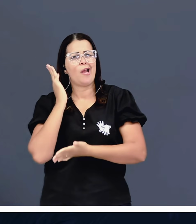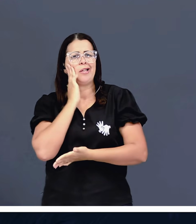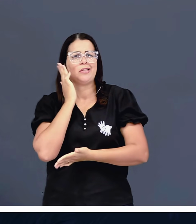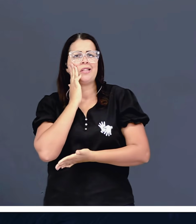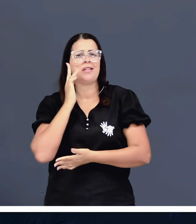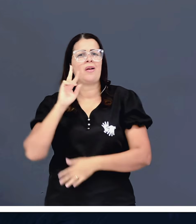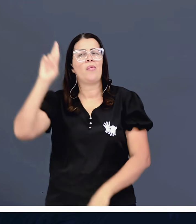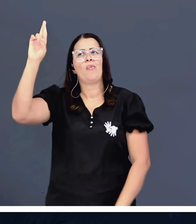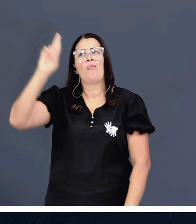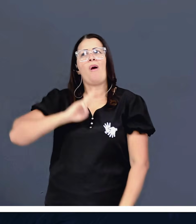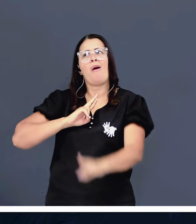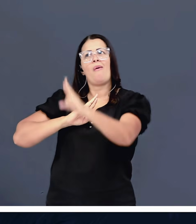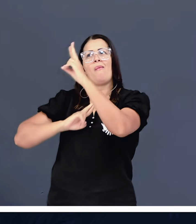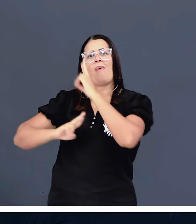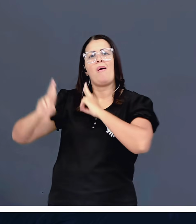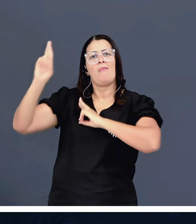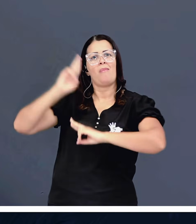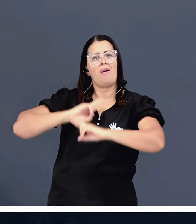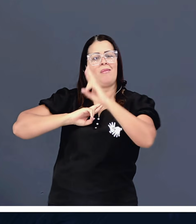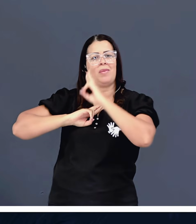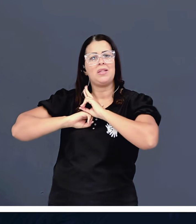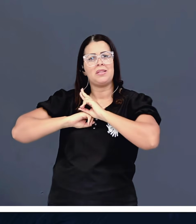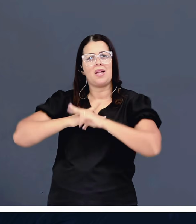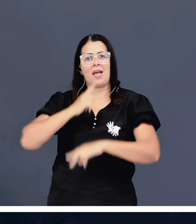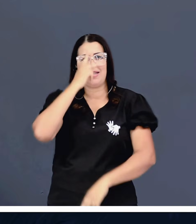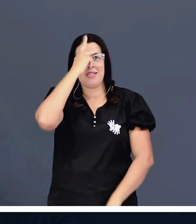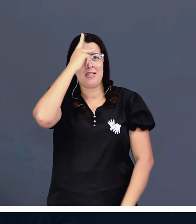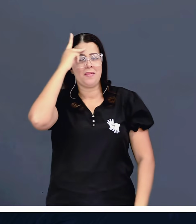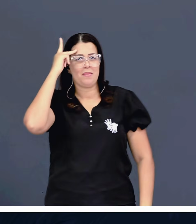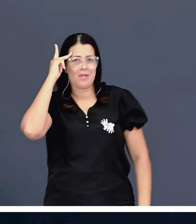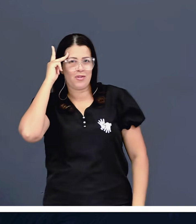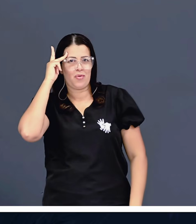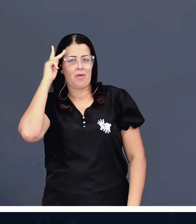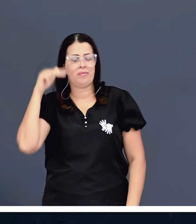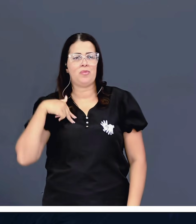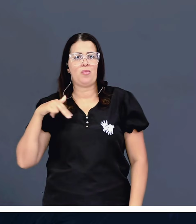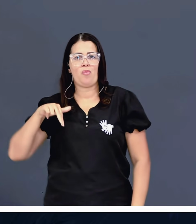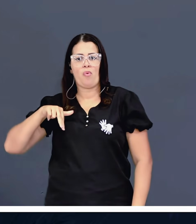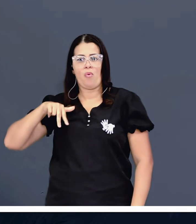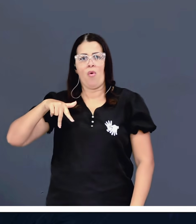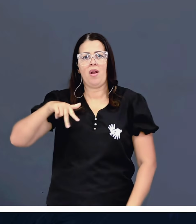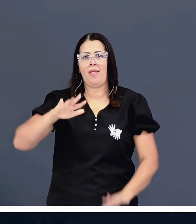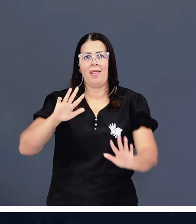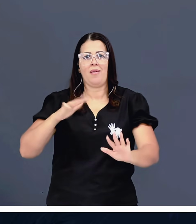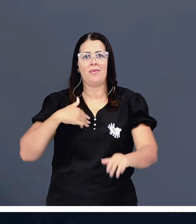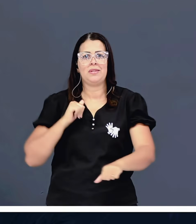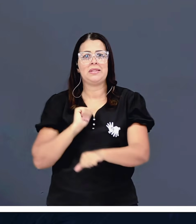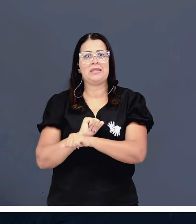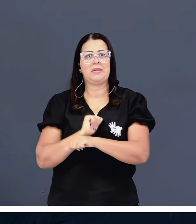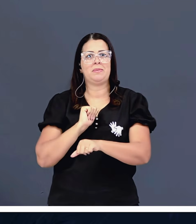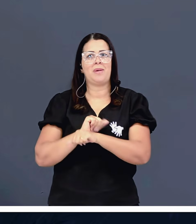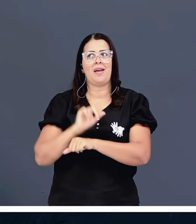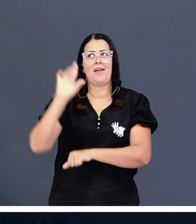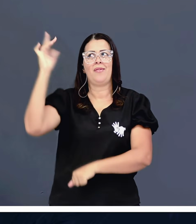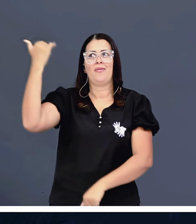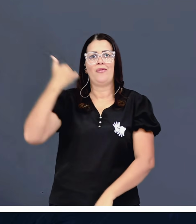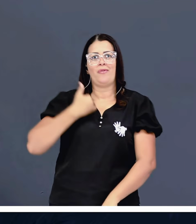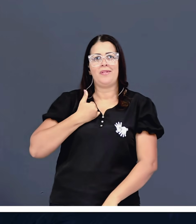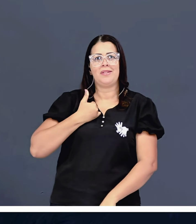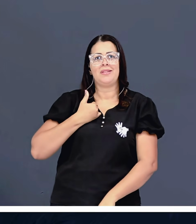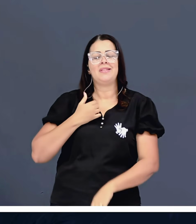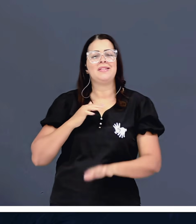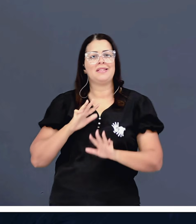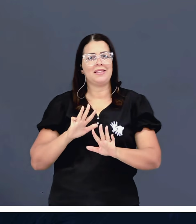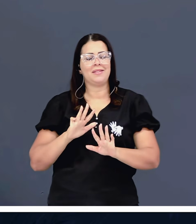o recado nas entrelinhas. Então essa pessoa nunca dá um passo antes do tempo, nem atrasado, sempre no tempo